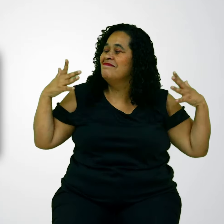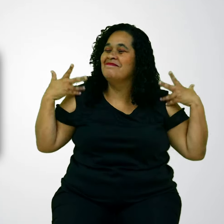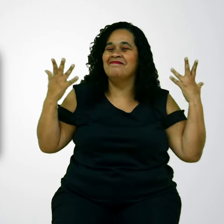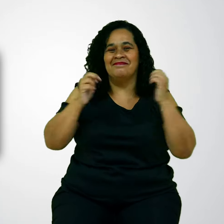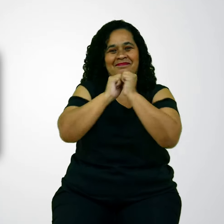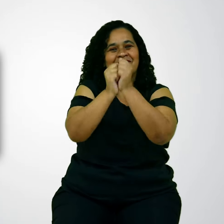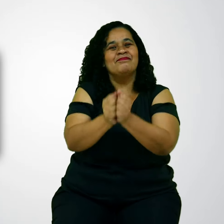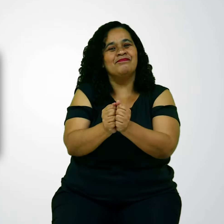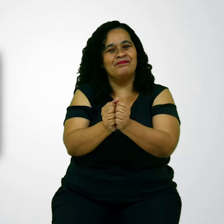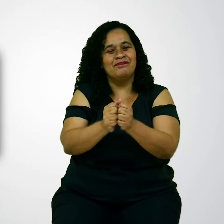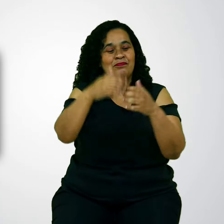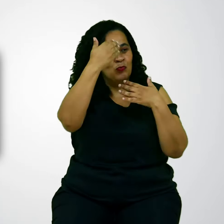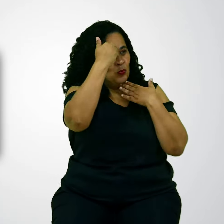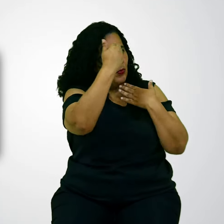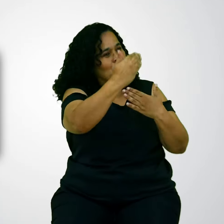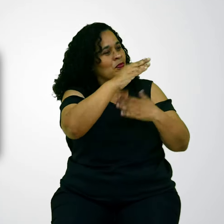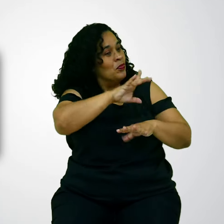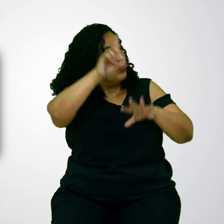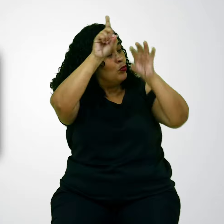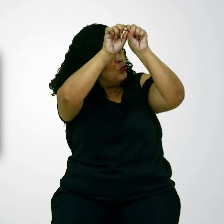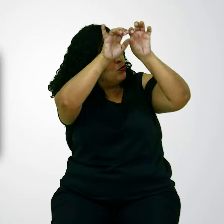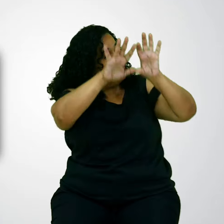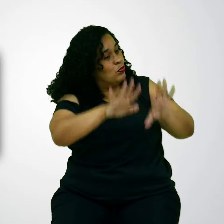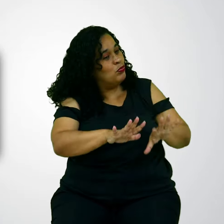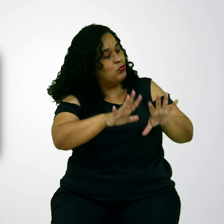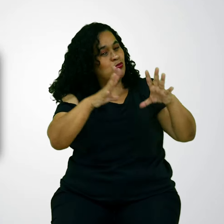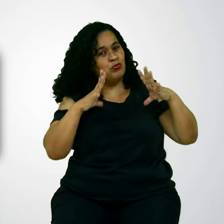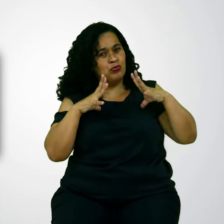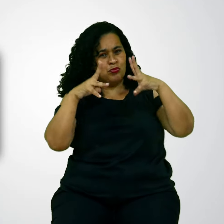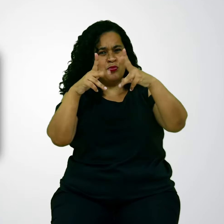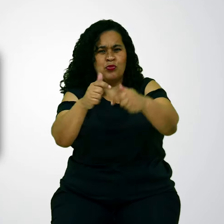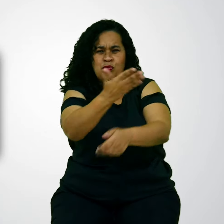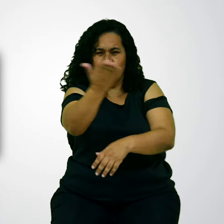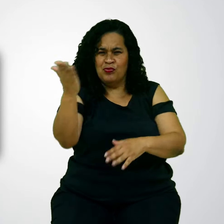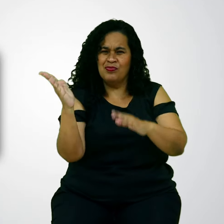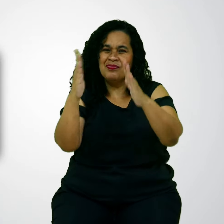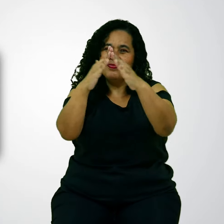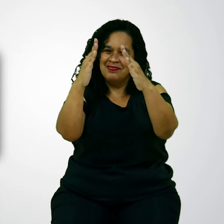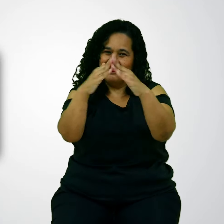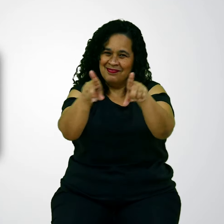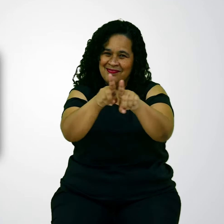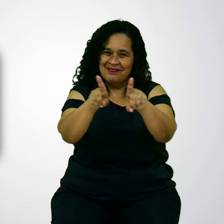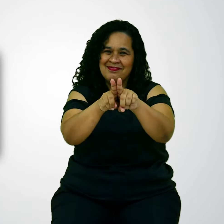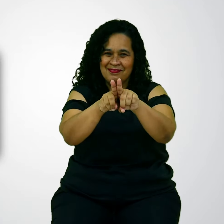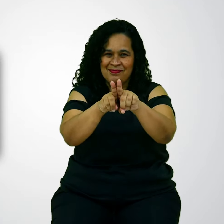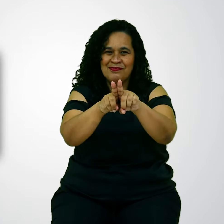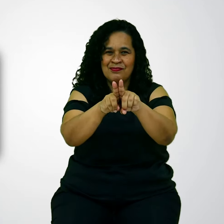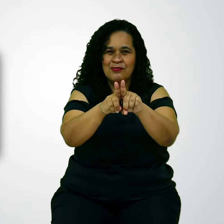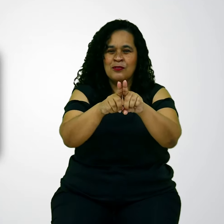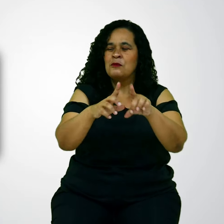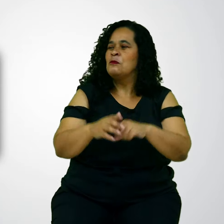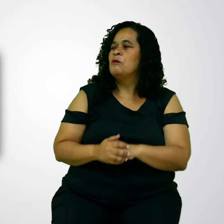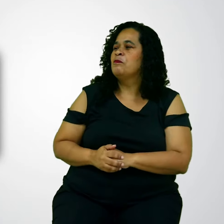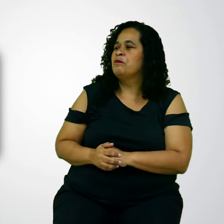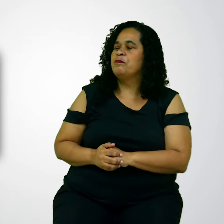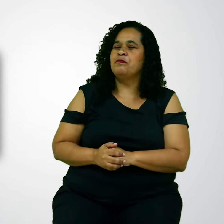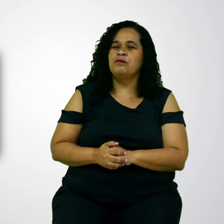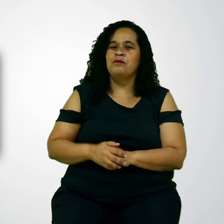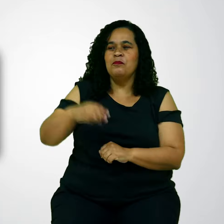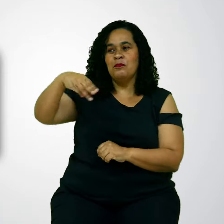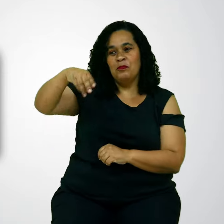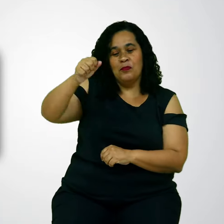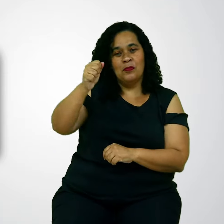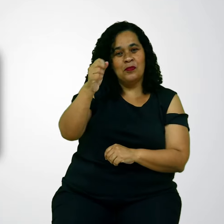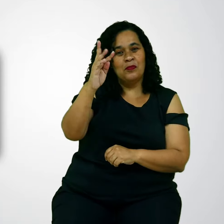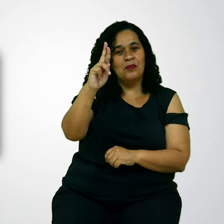obrigada. Que Deus venha abençoar a todos nós, a você que está aí em casa também. A Martinha que também tem muita música boa. Pastor, a gente tem um critério aqui para trazer no nosso